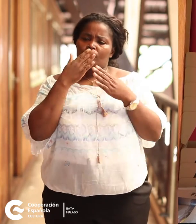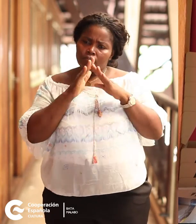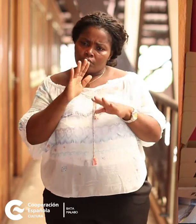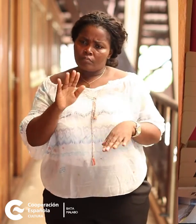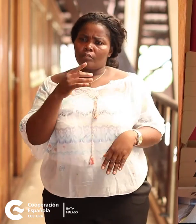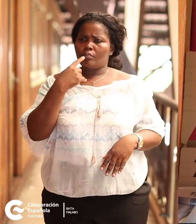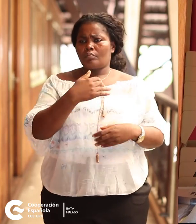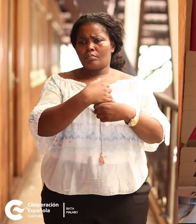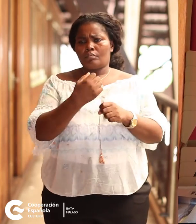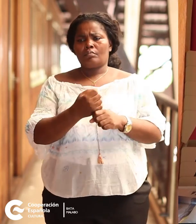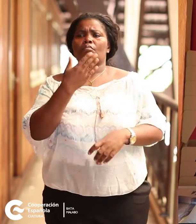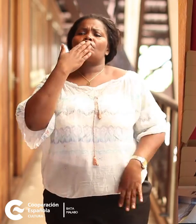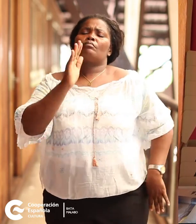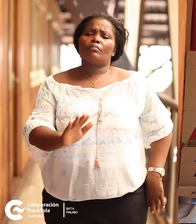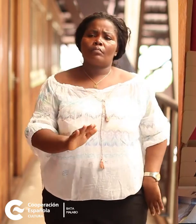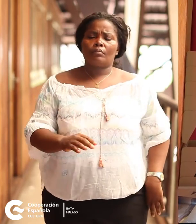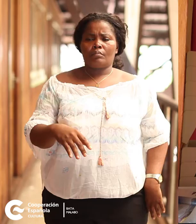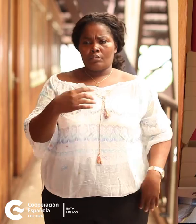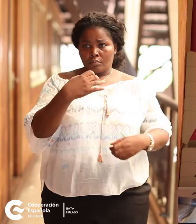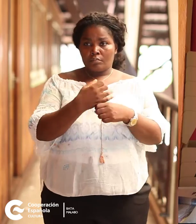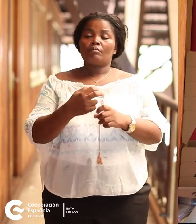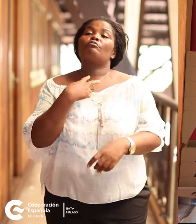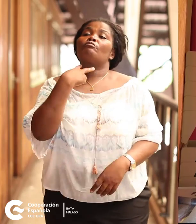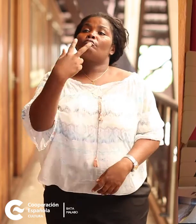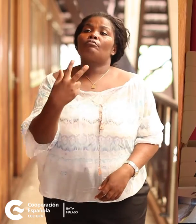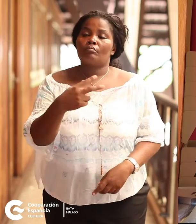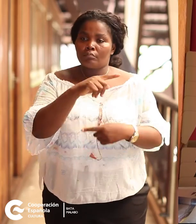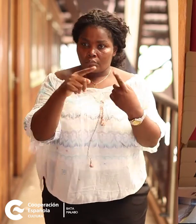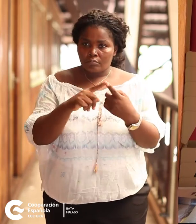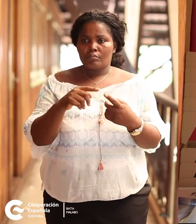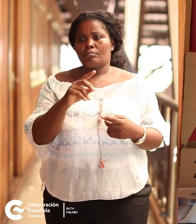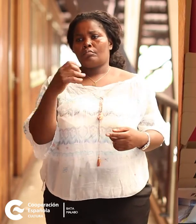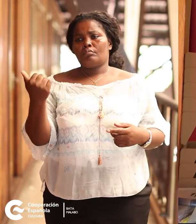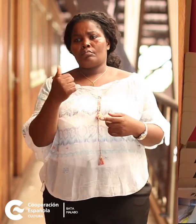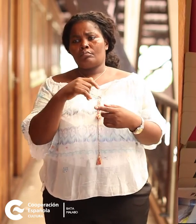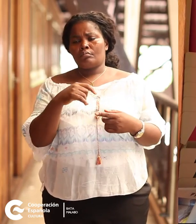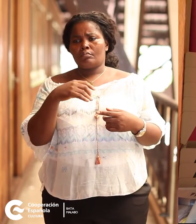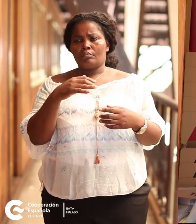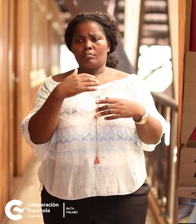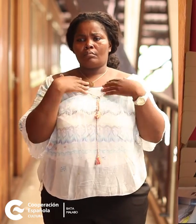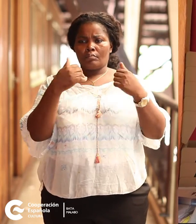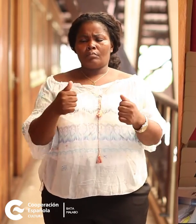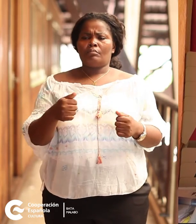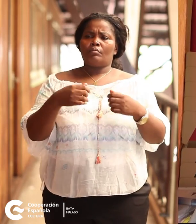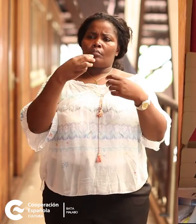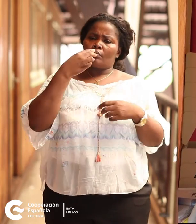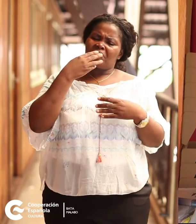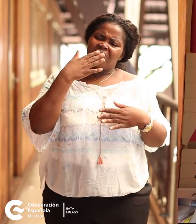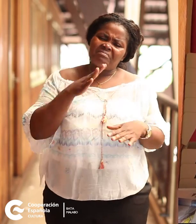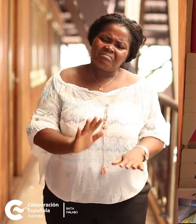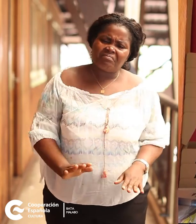callar cuando algo estaba mal. Habría que alzar la voz cuando algo estaba